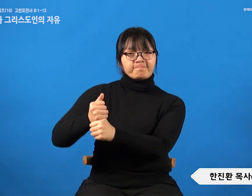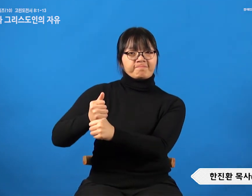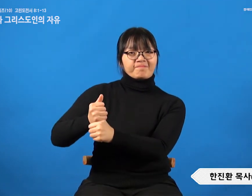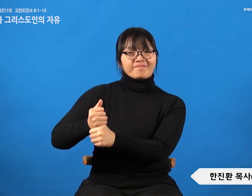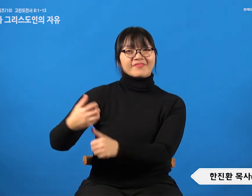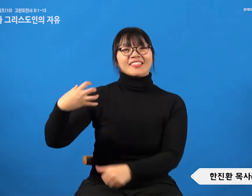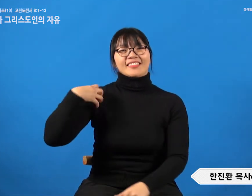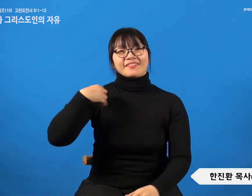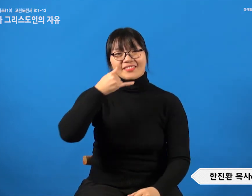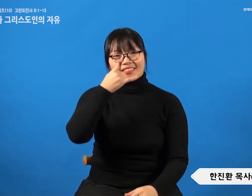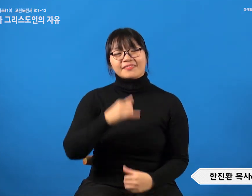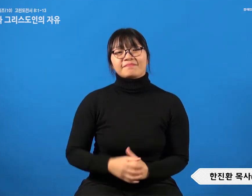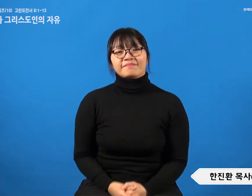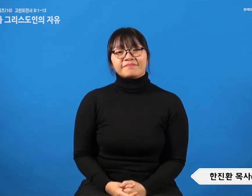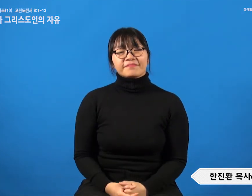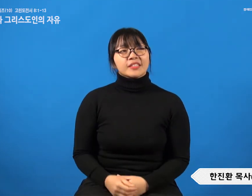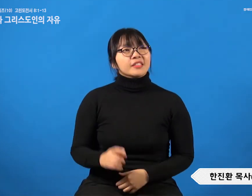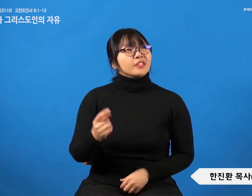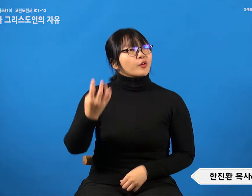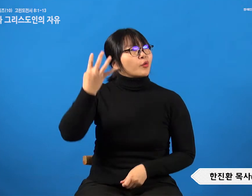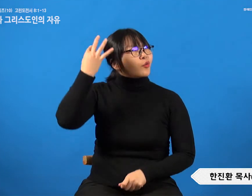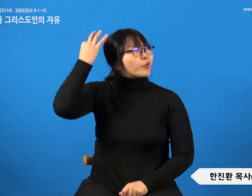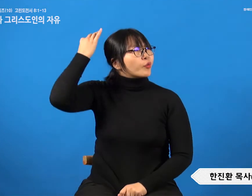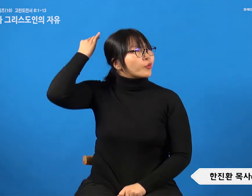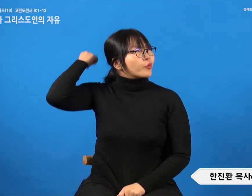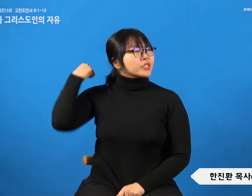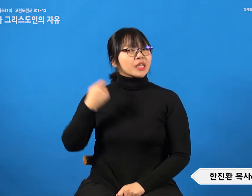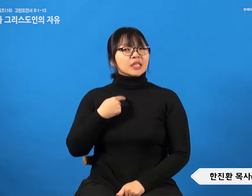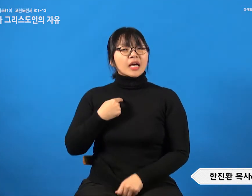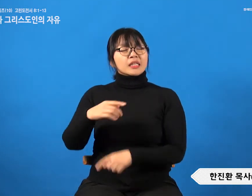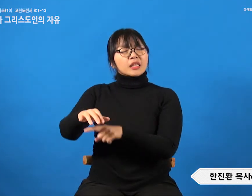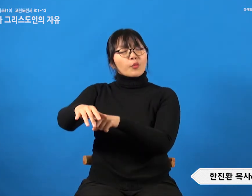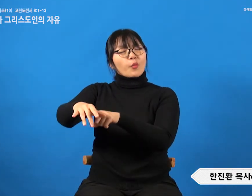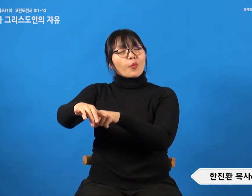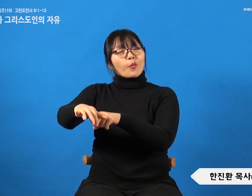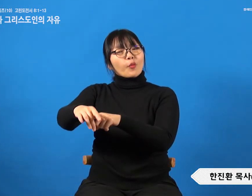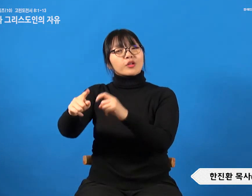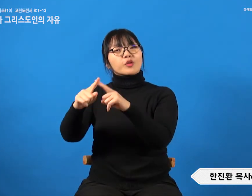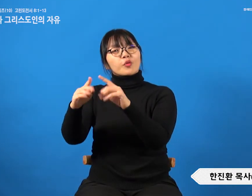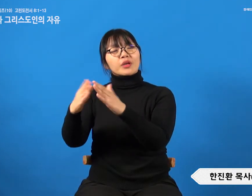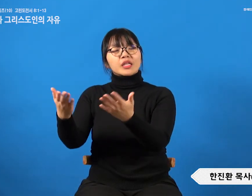합니다. 좀 오래전에 제가 지방에서 목회할 때는